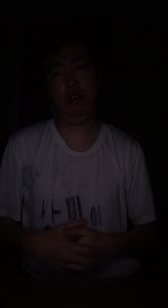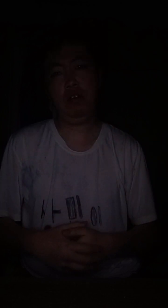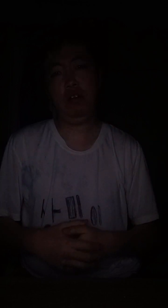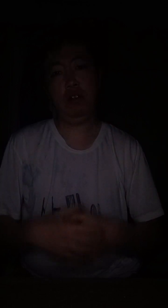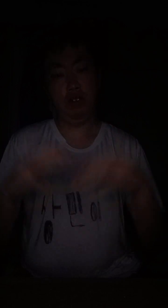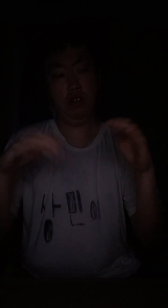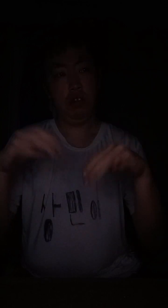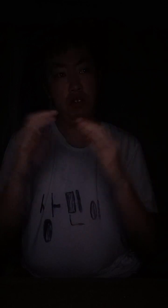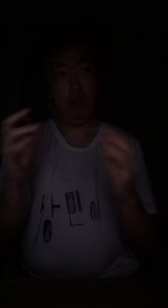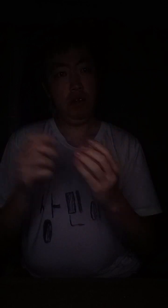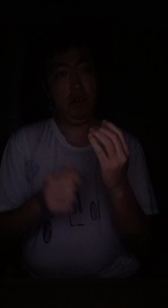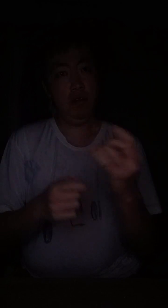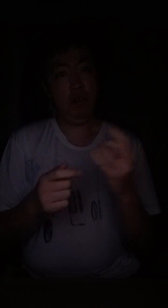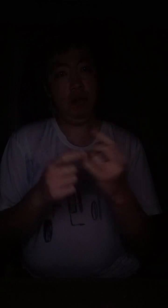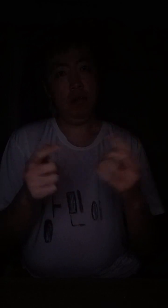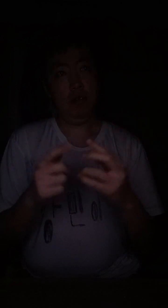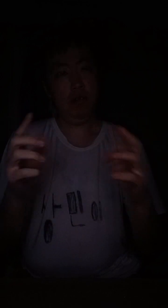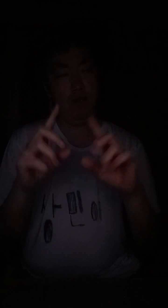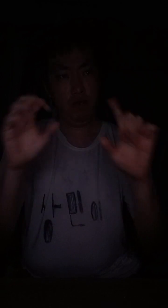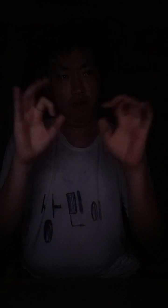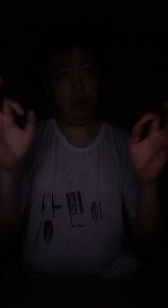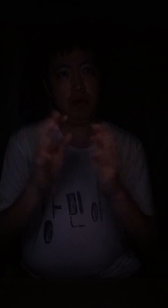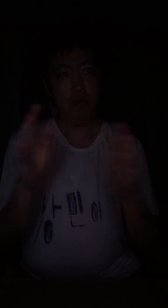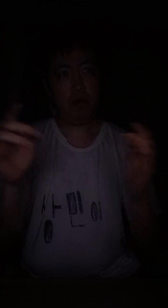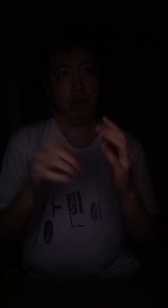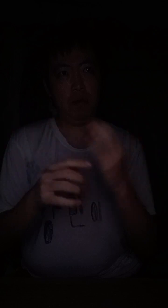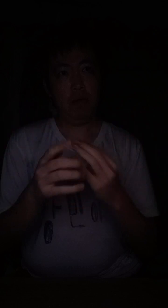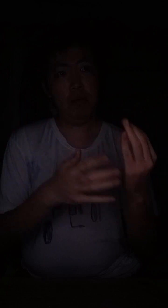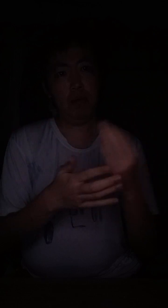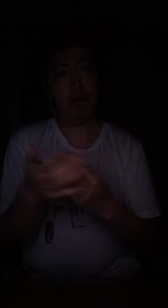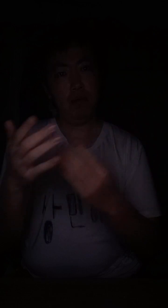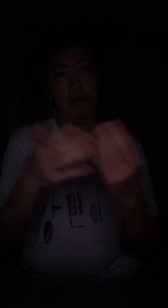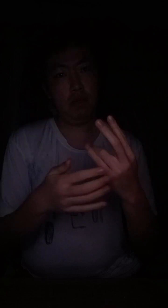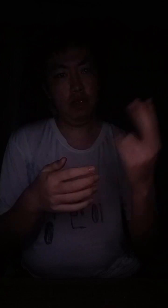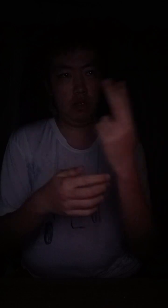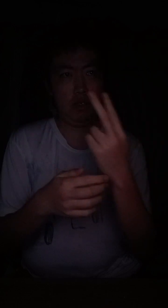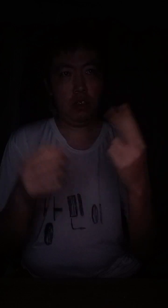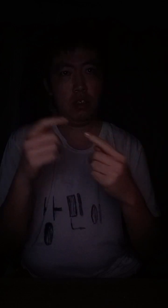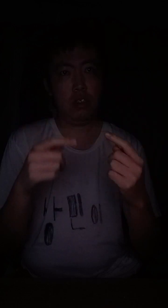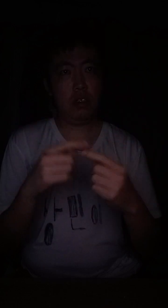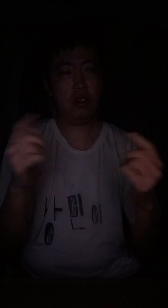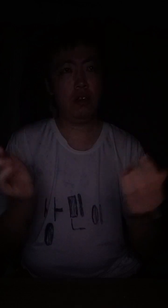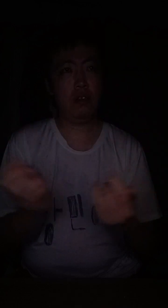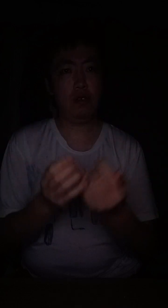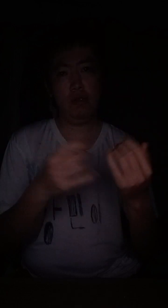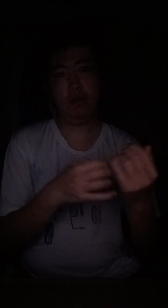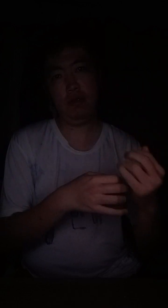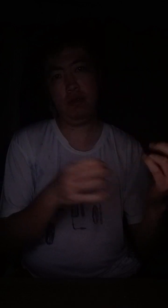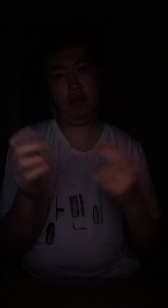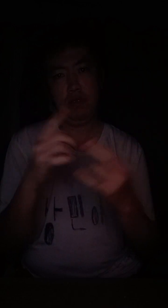한국 맥도날드 측은 앞으로 탈의실 점검을 매일 진행하고 해당 매장 전 직원을 대상으로 매년 성희롱 예방 교육을 할 예정이라고